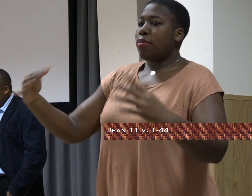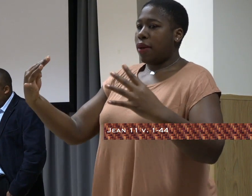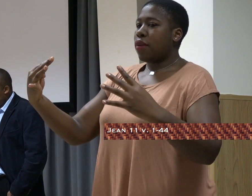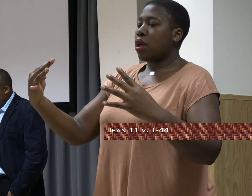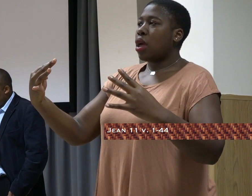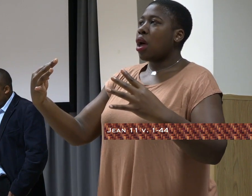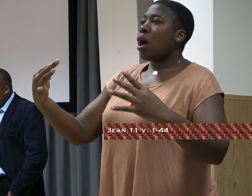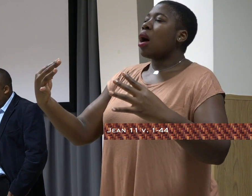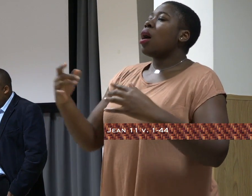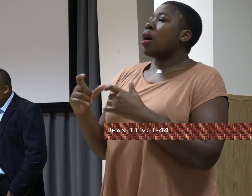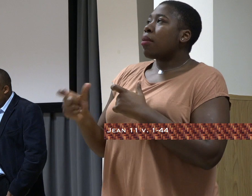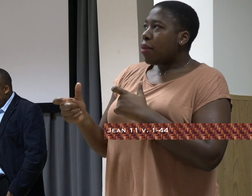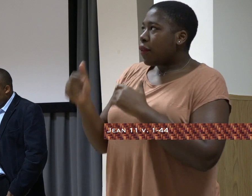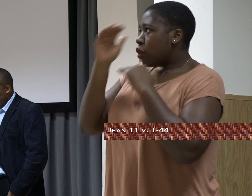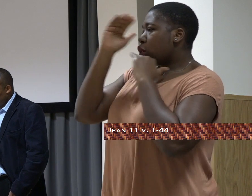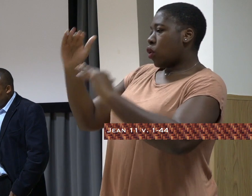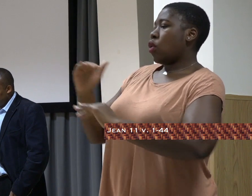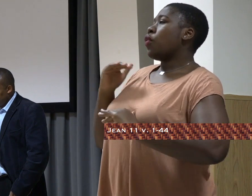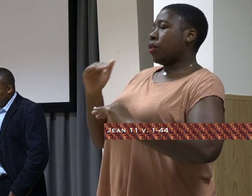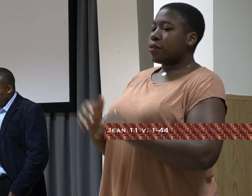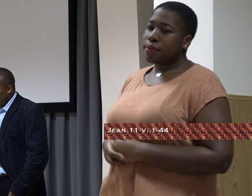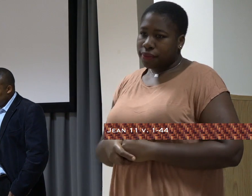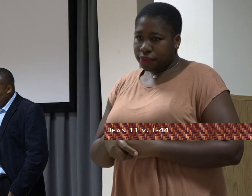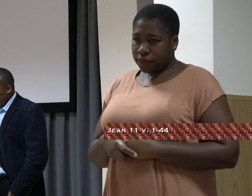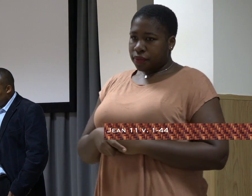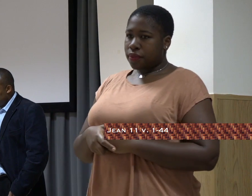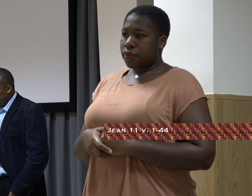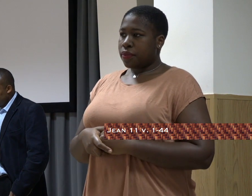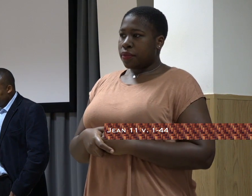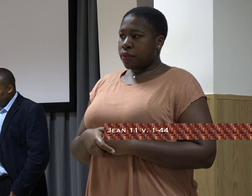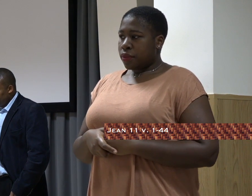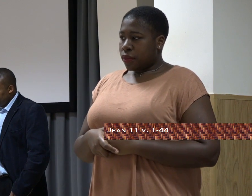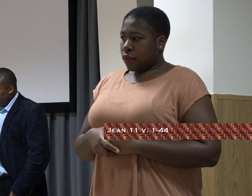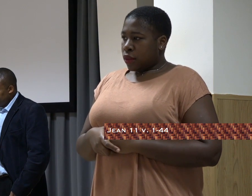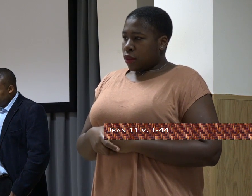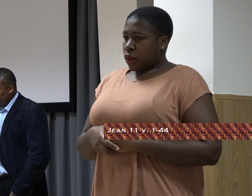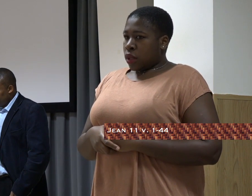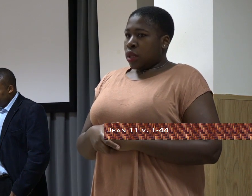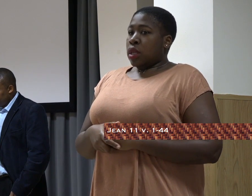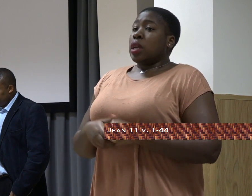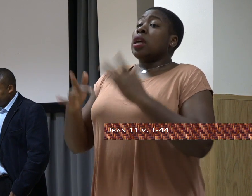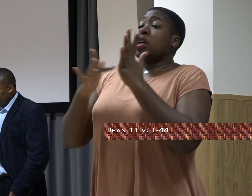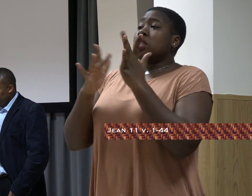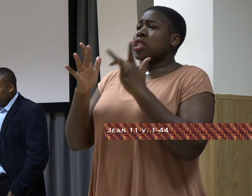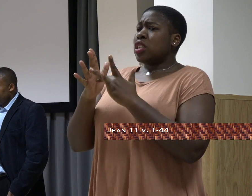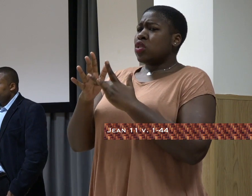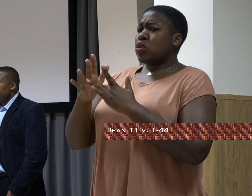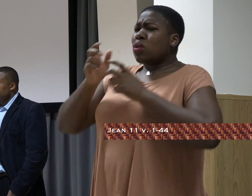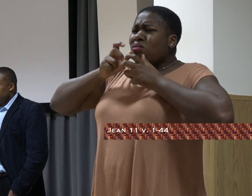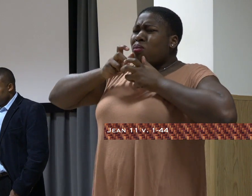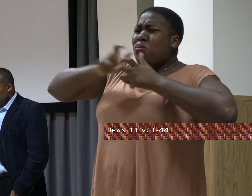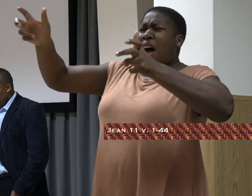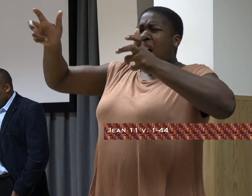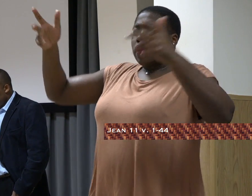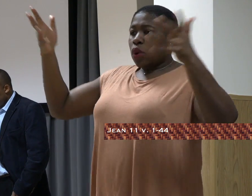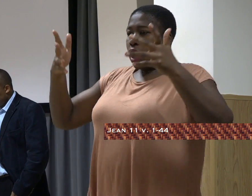croient que c'est toi qui m'as envoyé. Ayant dit cela, il cria d'une voix forte,